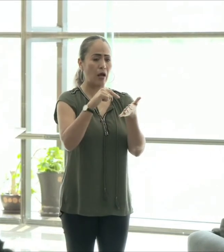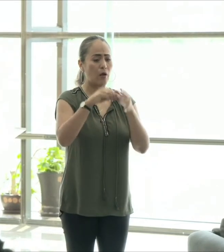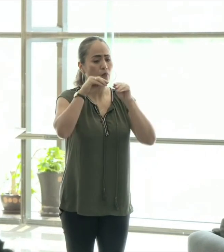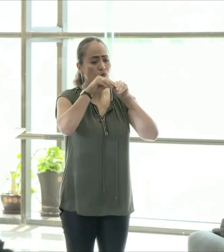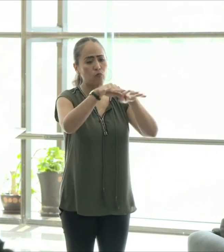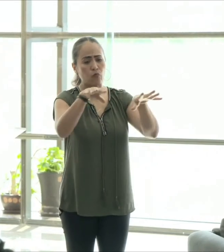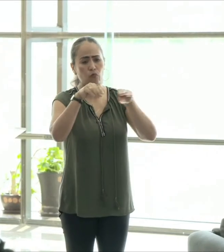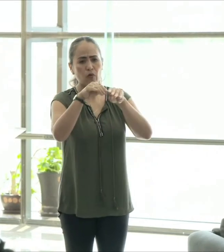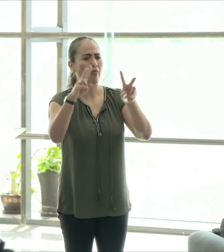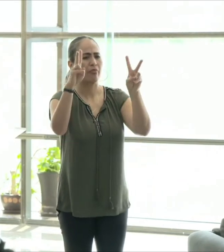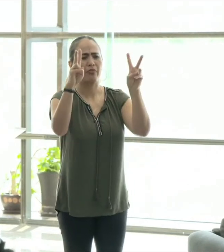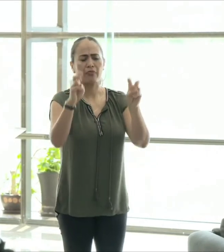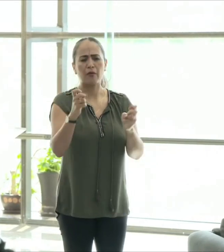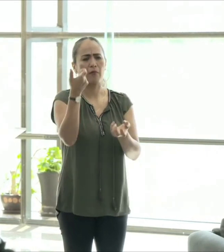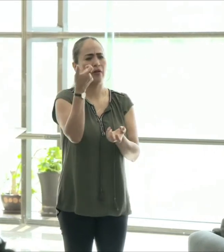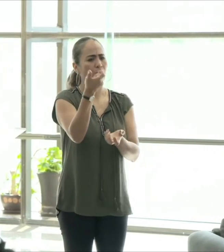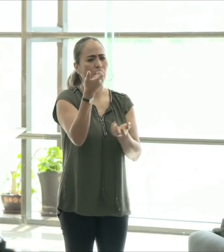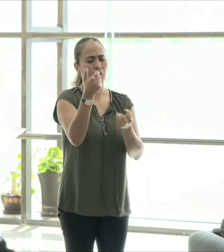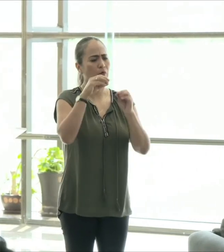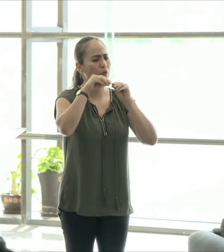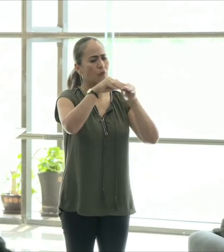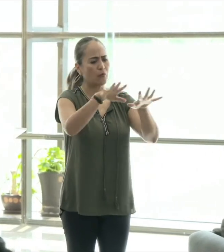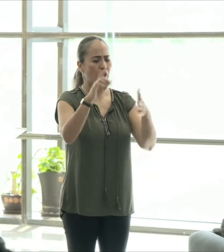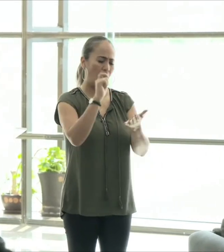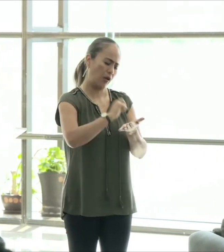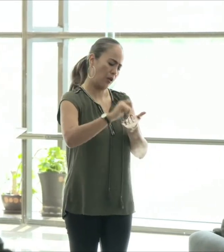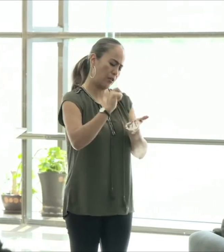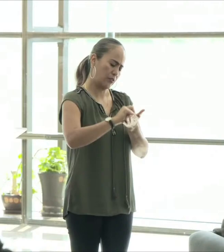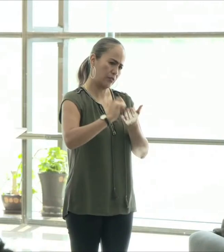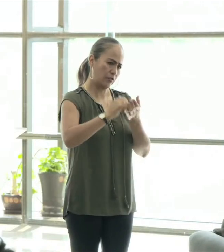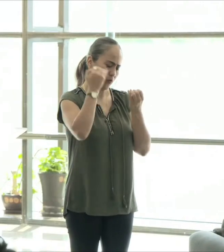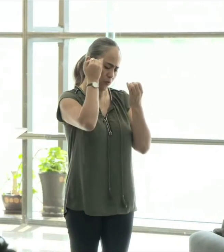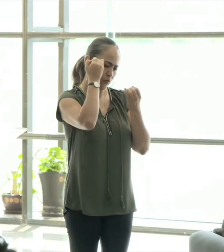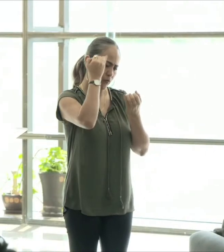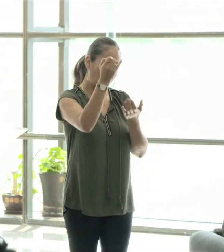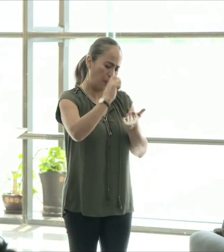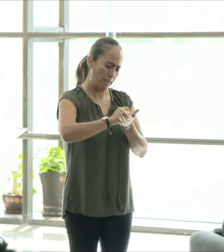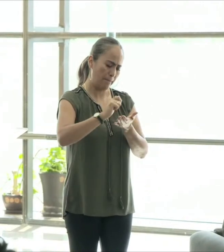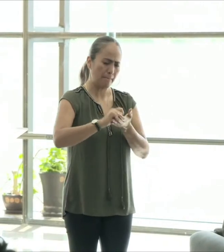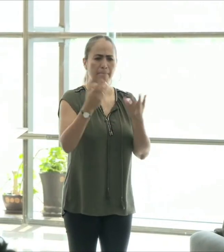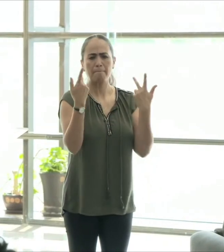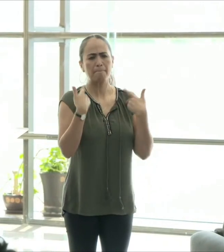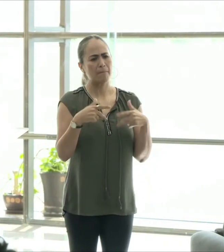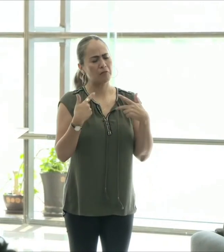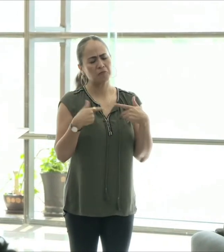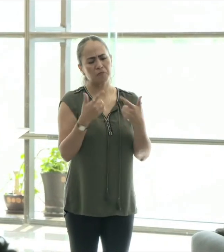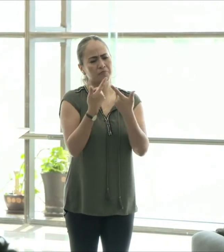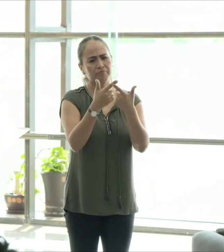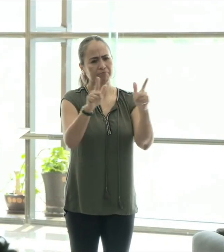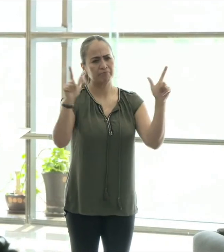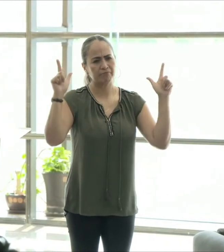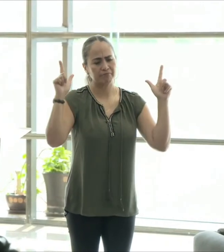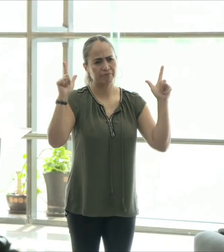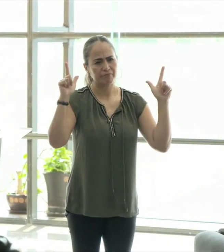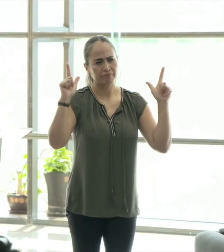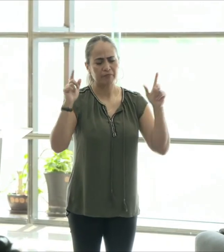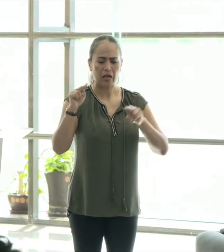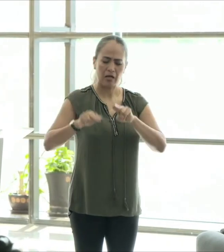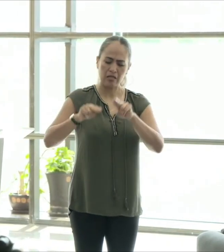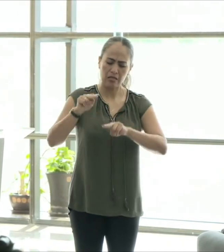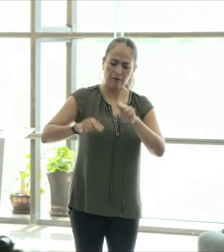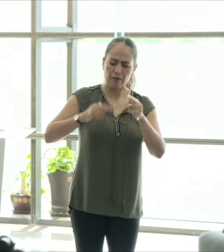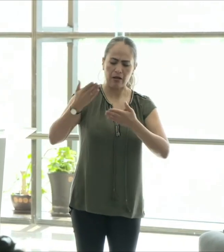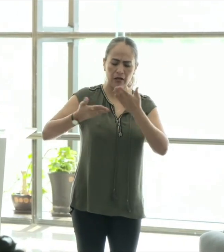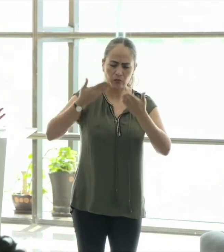económica está escrito para que cualquier persona con cualquier pues nivel de estudios